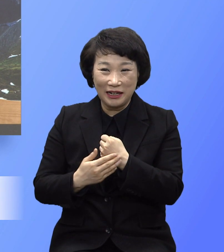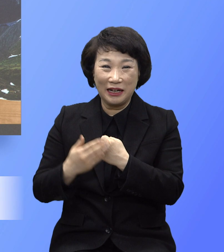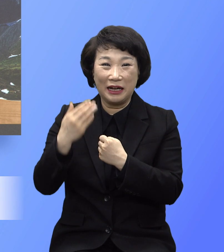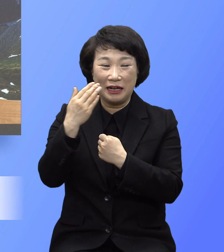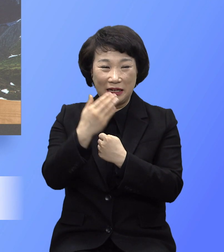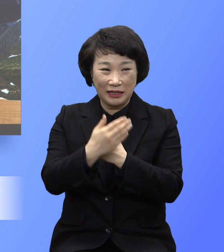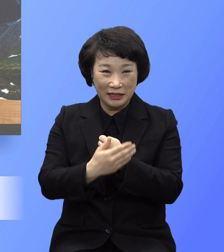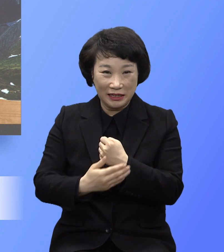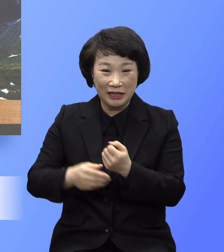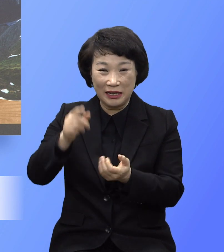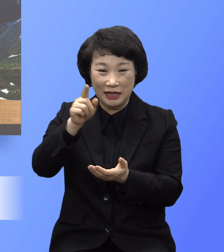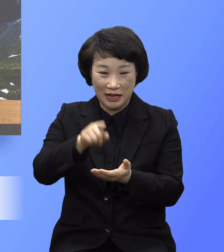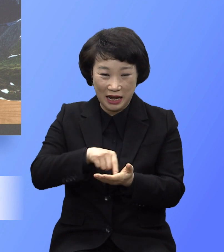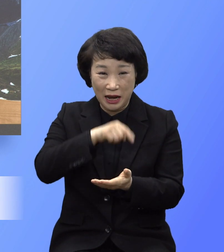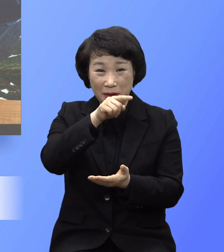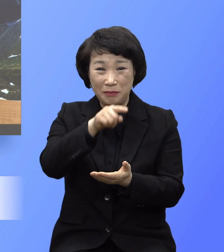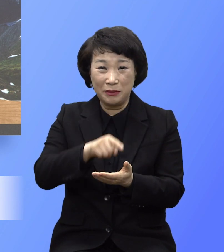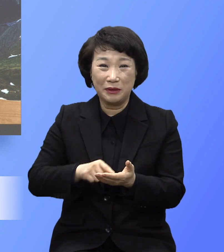은혜,